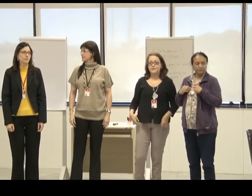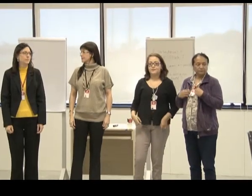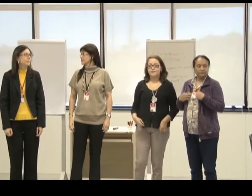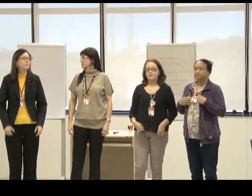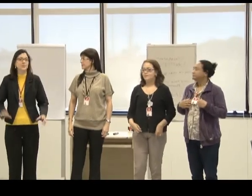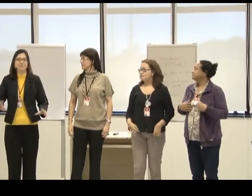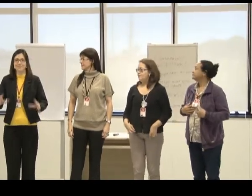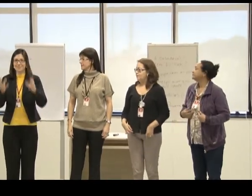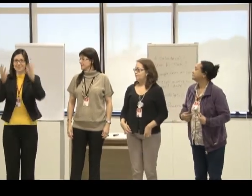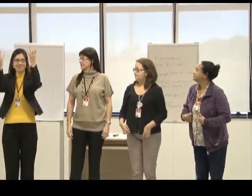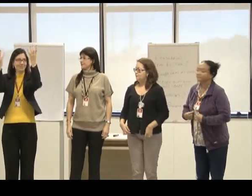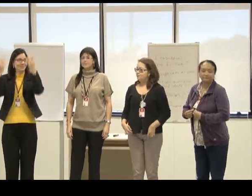Espera aí, calma.